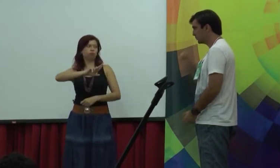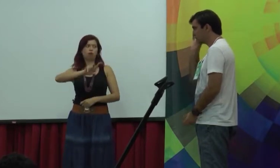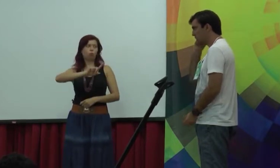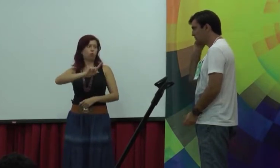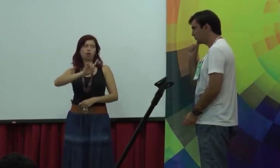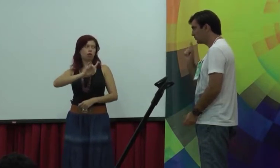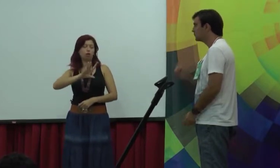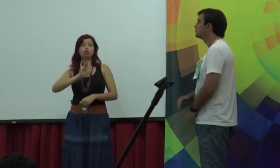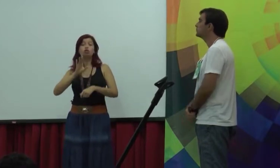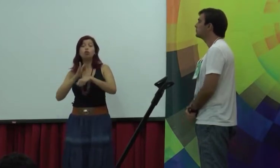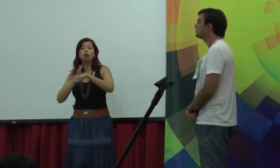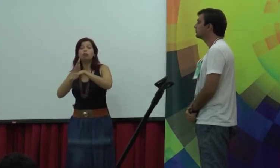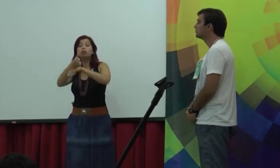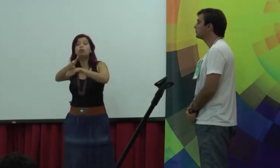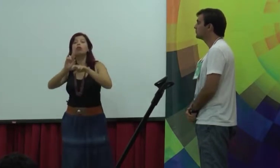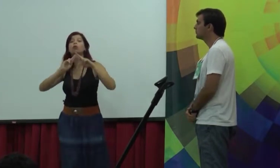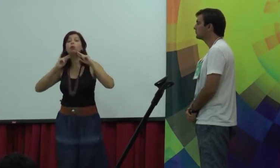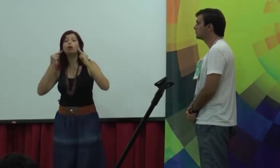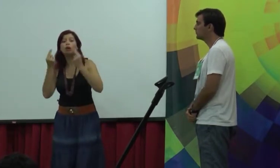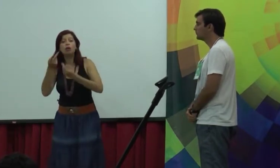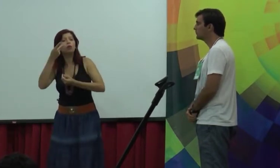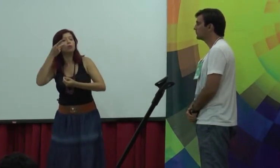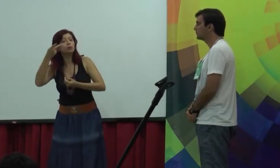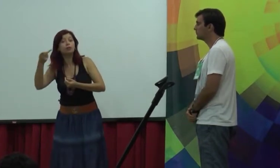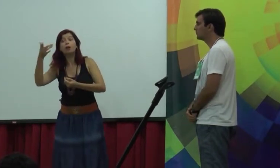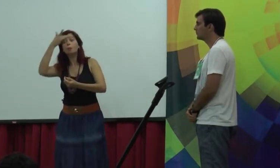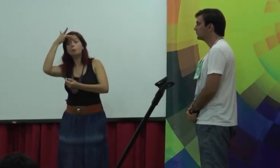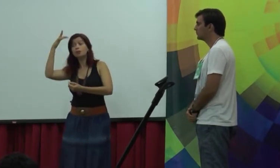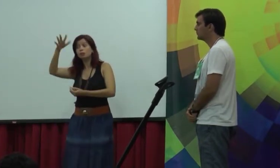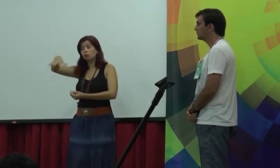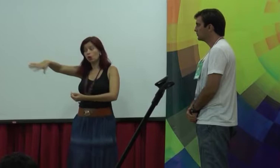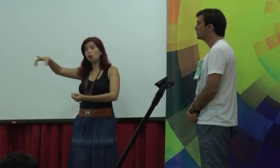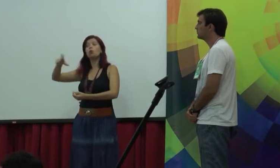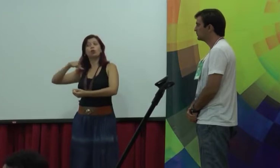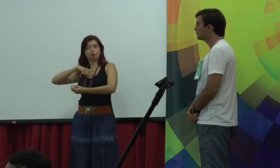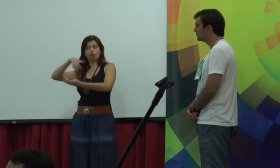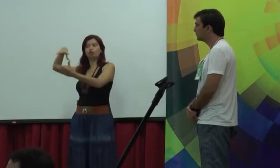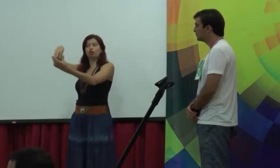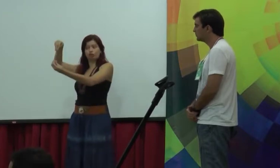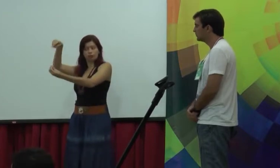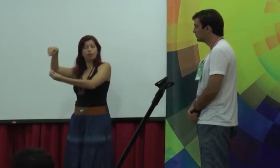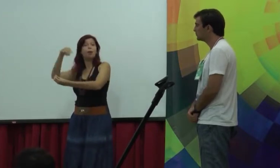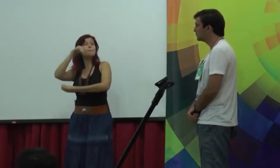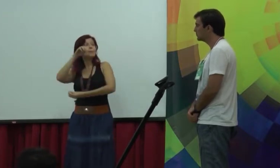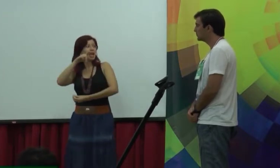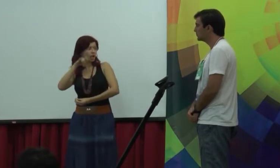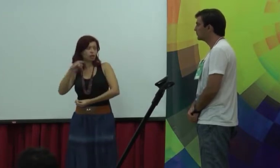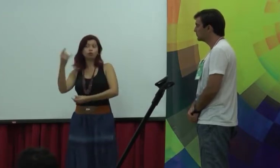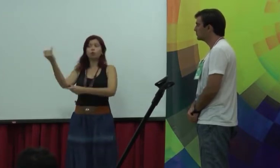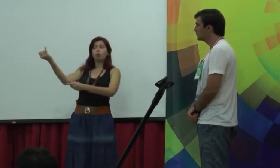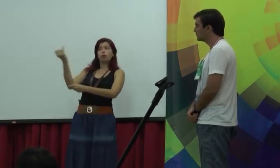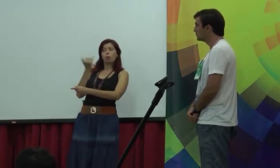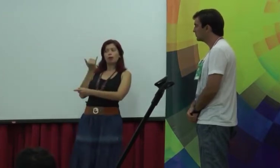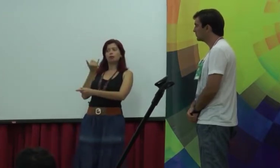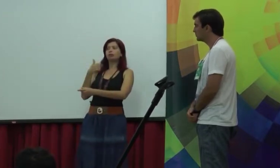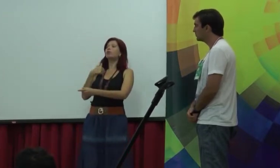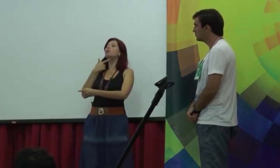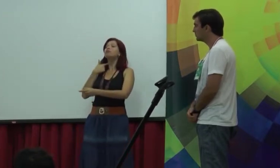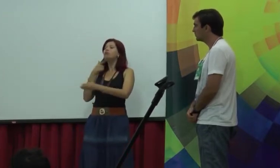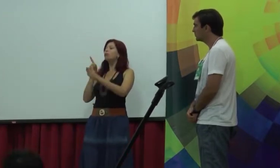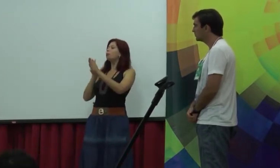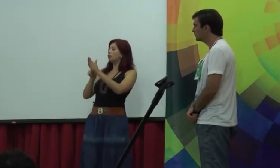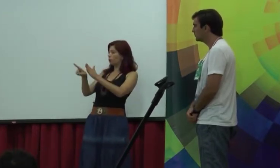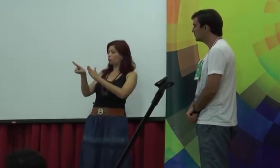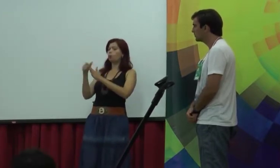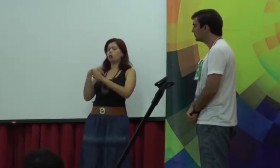espírito, não, ele não recebia. Tinha uma reunião com pessoas onde tinham espíritos e tinham médios